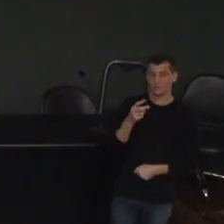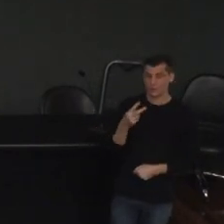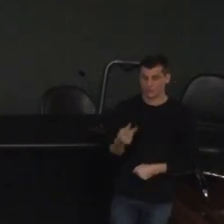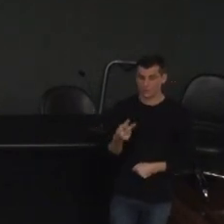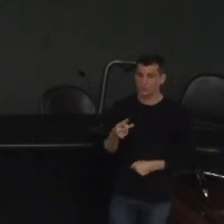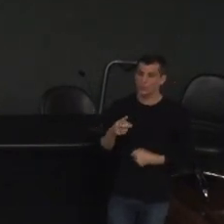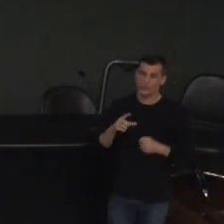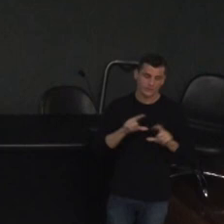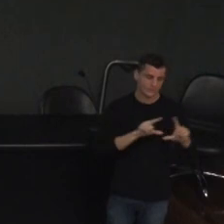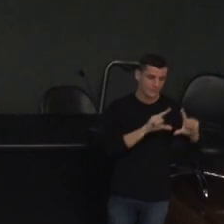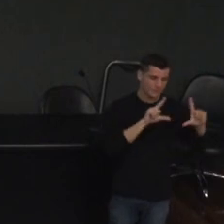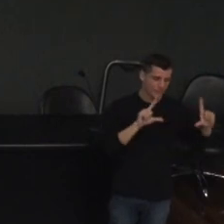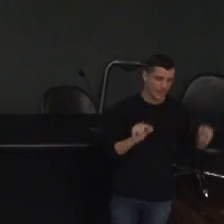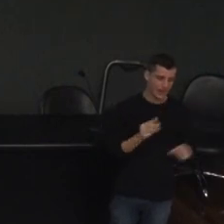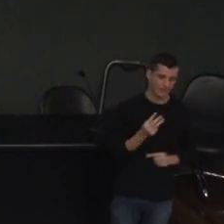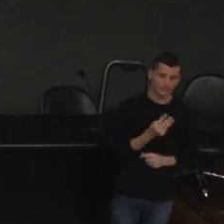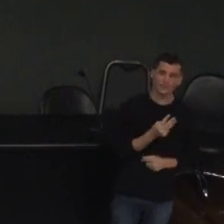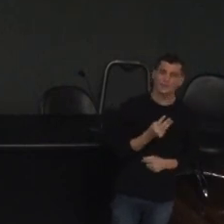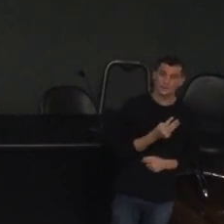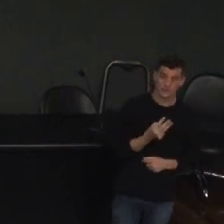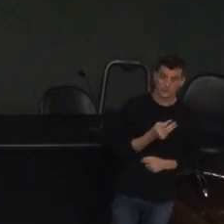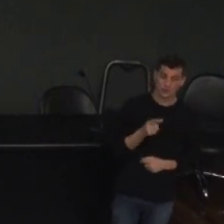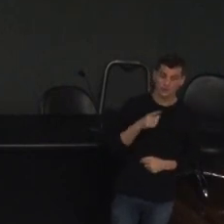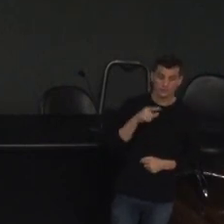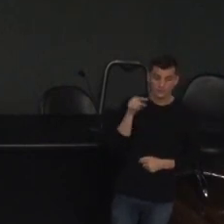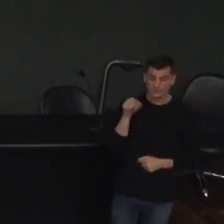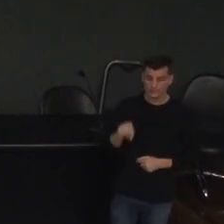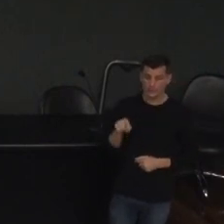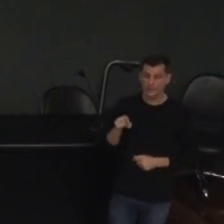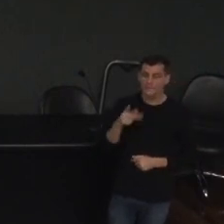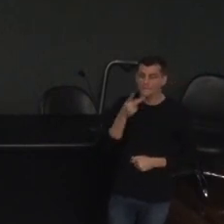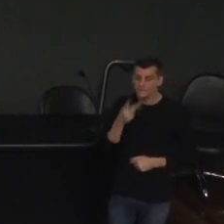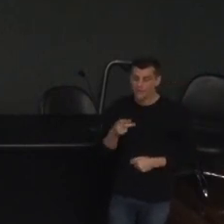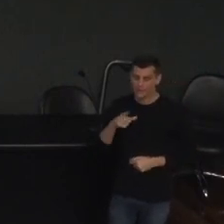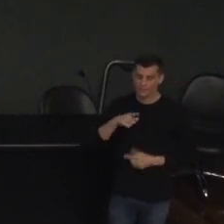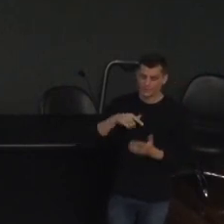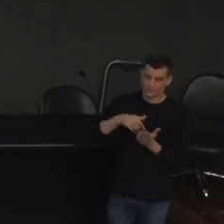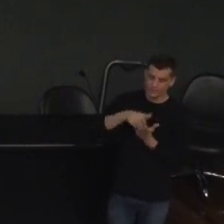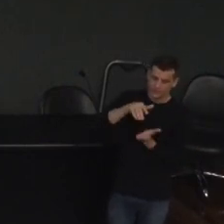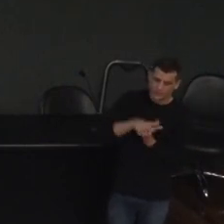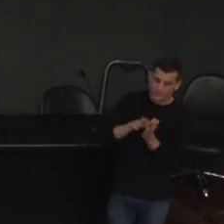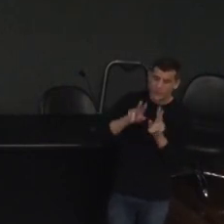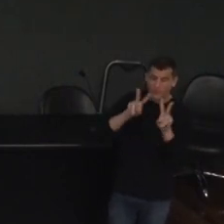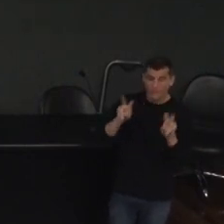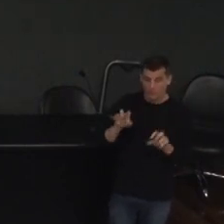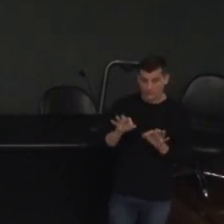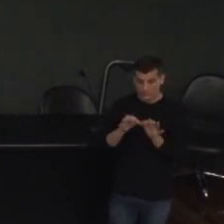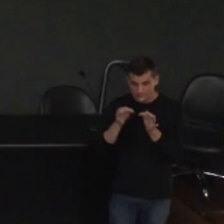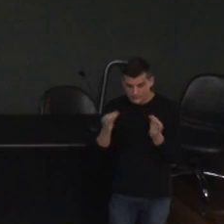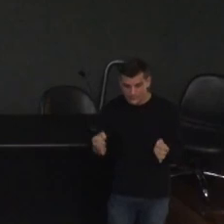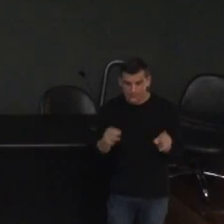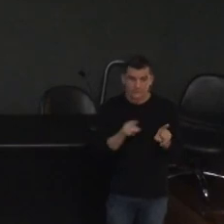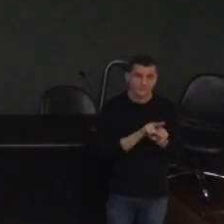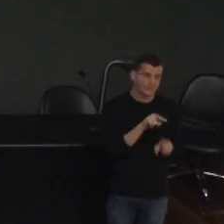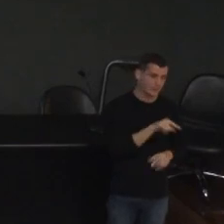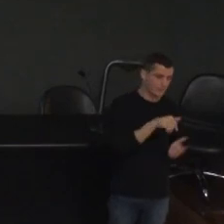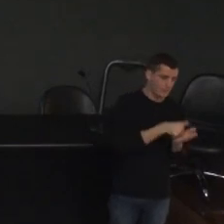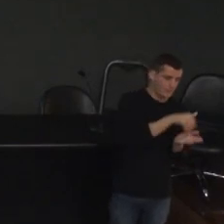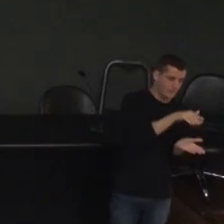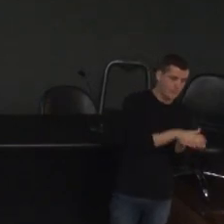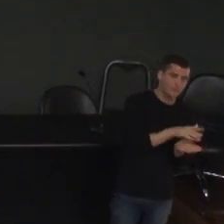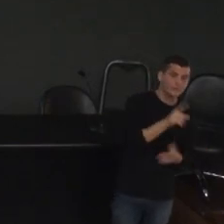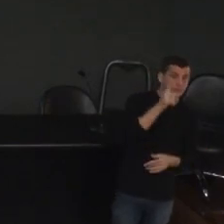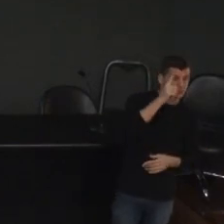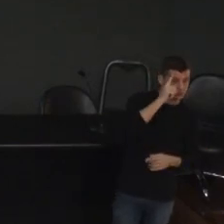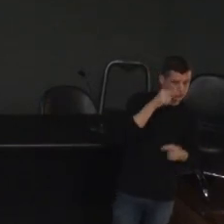ele tem uma excludente de aplicação da multa simples da multa diária então é a assembleia